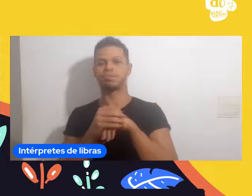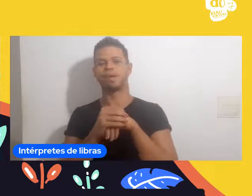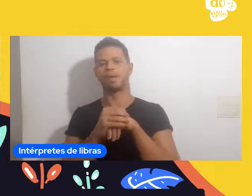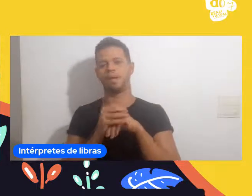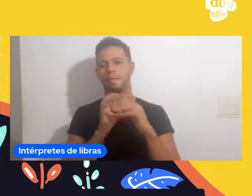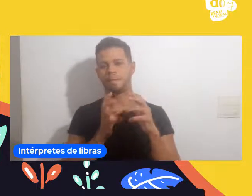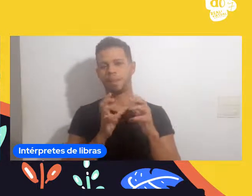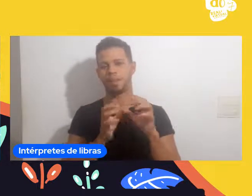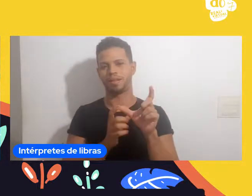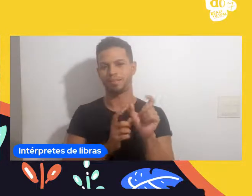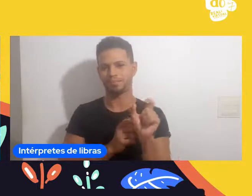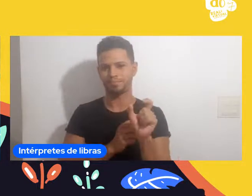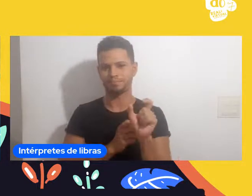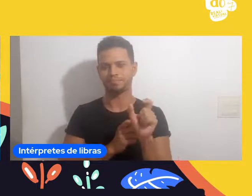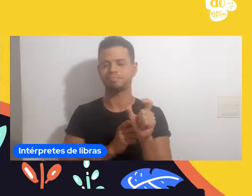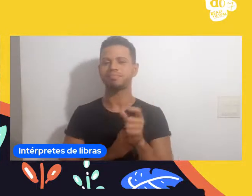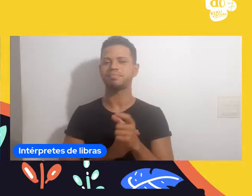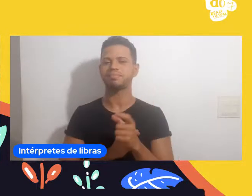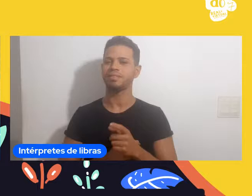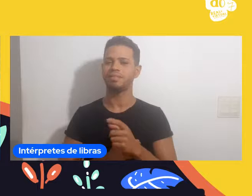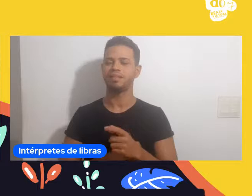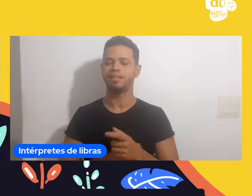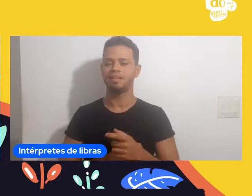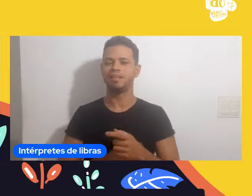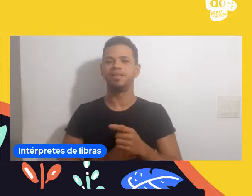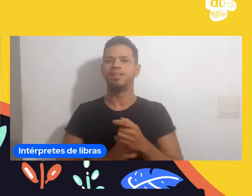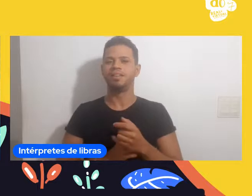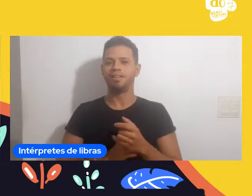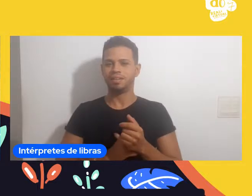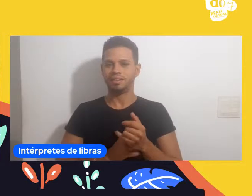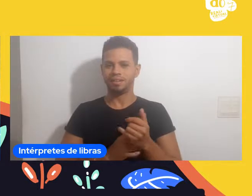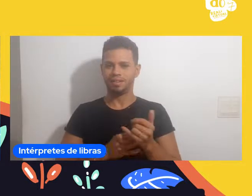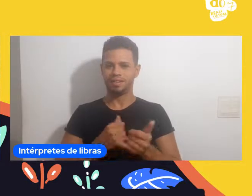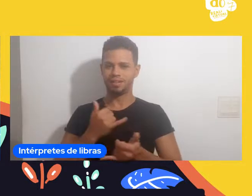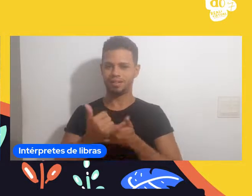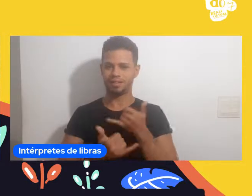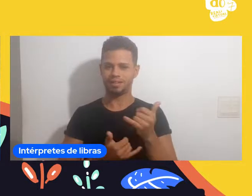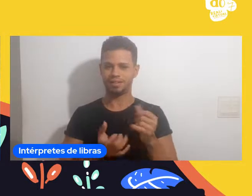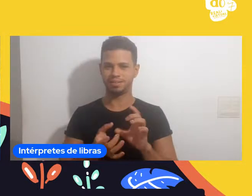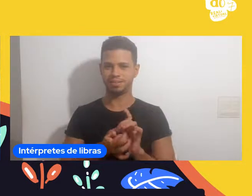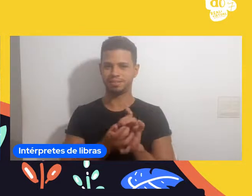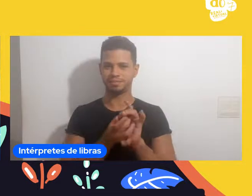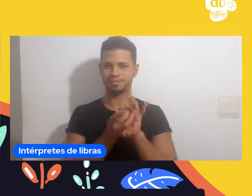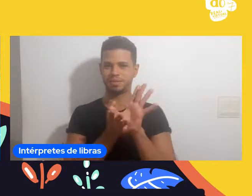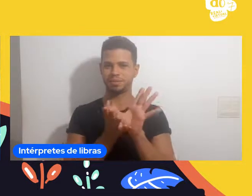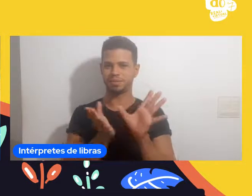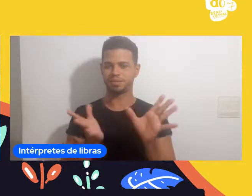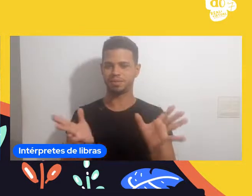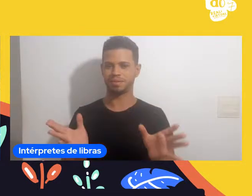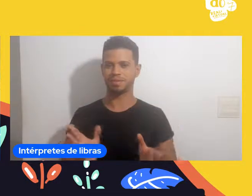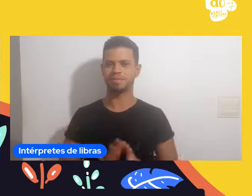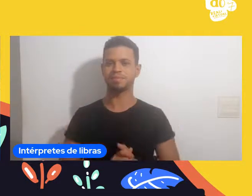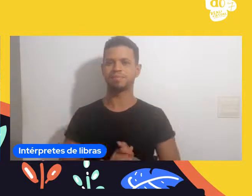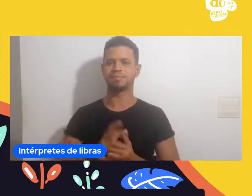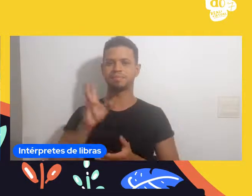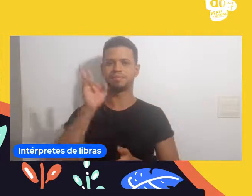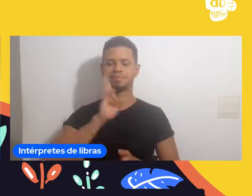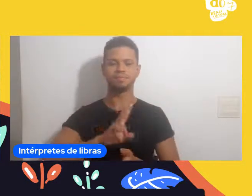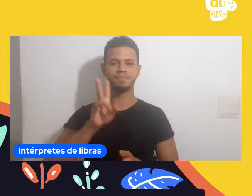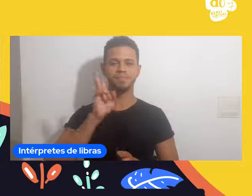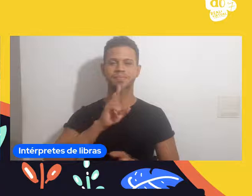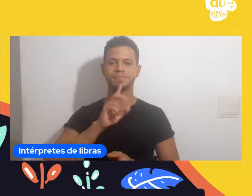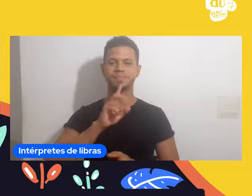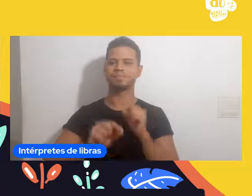um resgate dos brinquedos populares. Na verdade, eu falo resgate porque no dia a dia